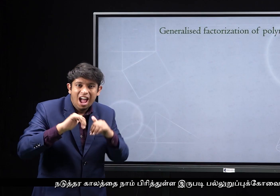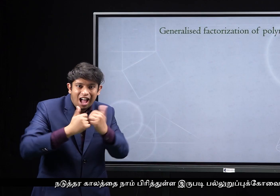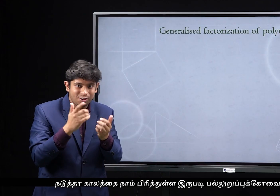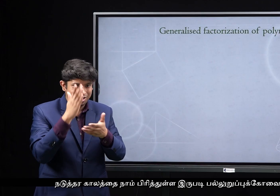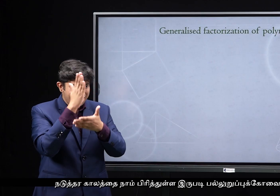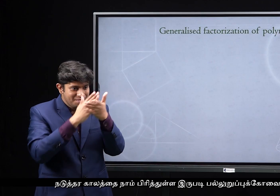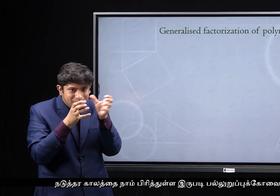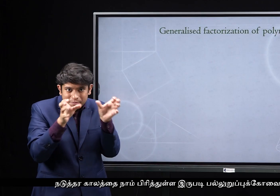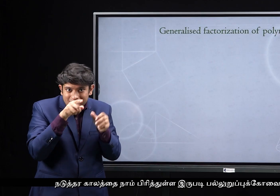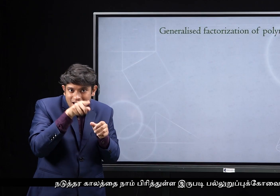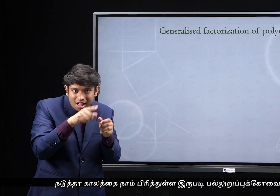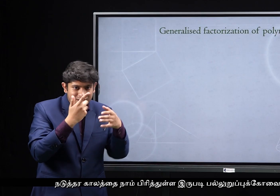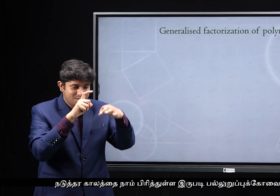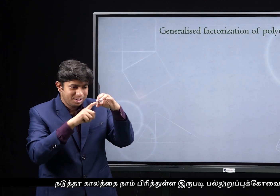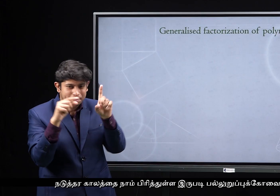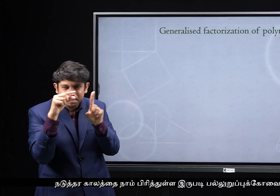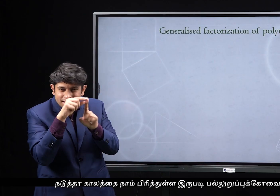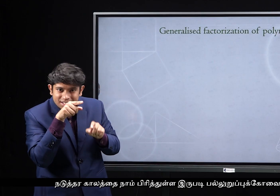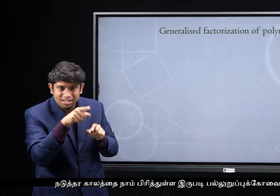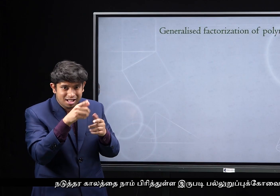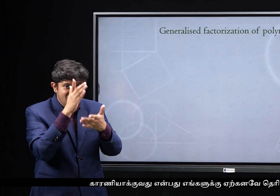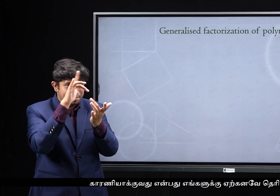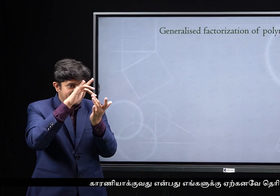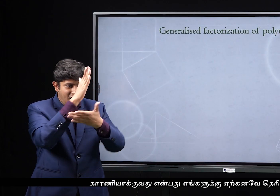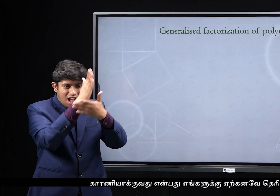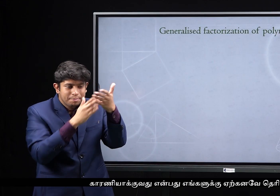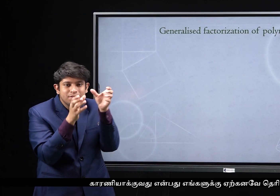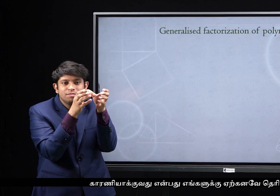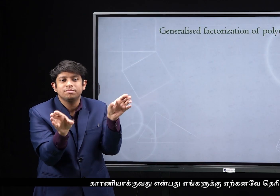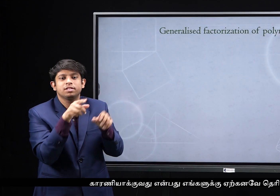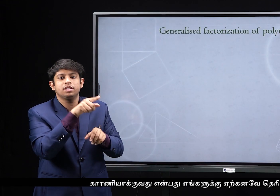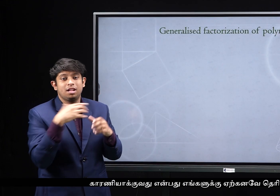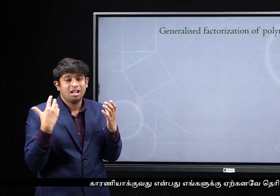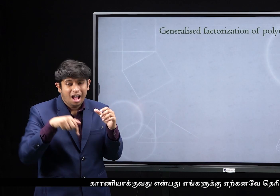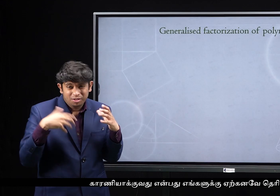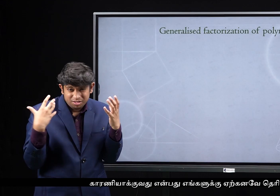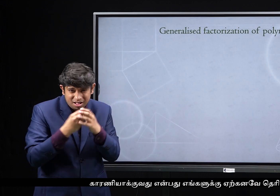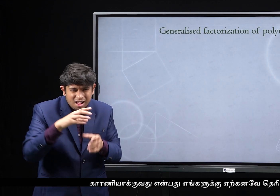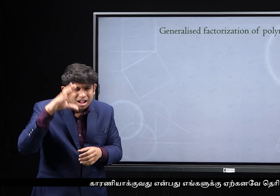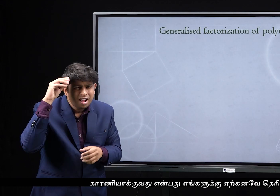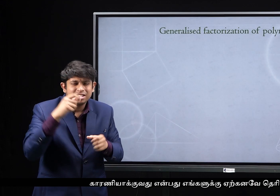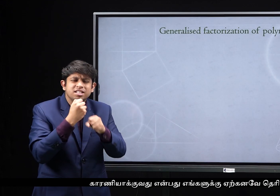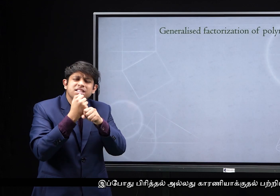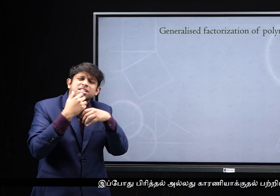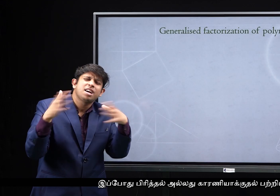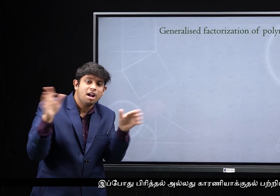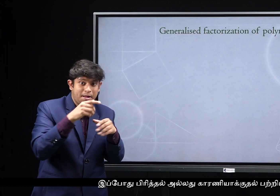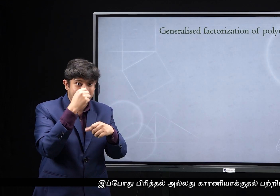பிரித்துள்ள இருபடி பல்லுறுப்புக்கோவை எவ்வாறு காரணியாக்குவது என்பது நமக்கு ஏற்கனவே தெரியும். இப்போது